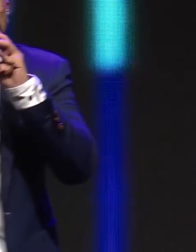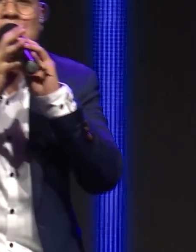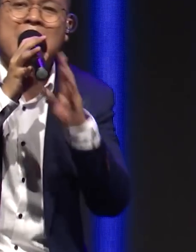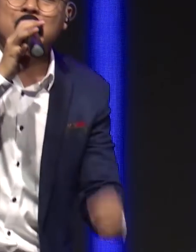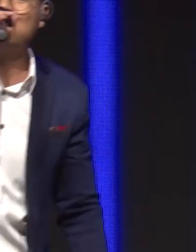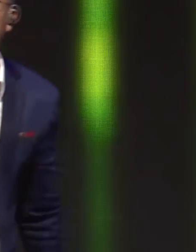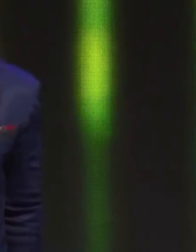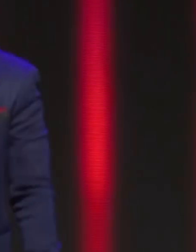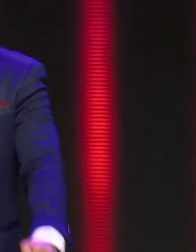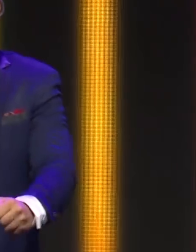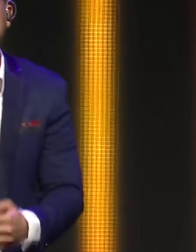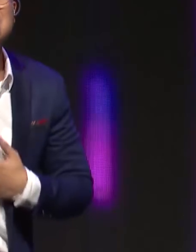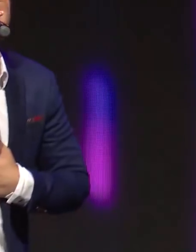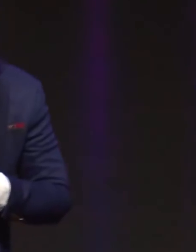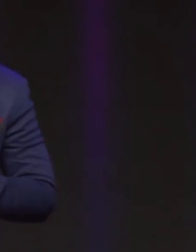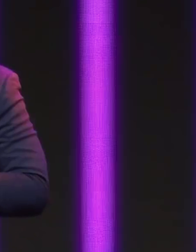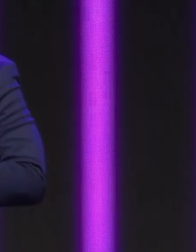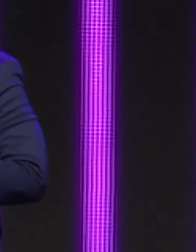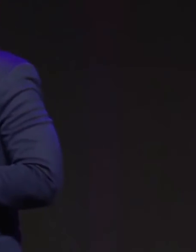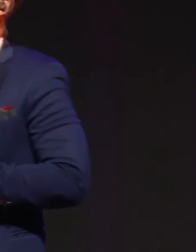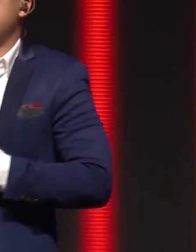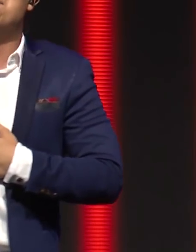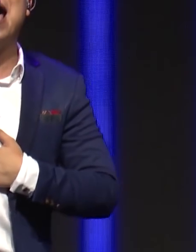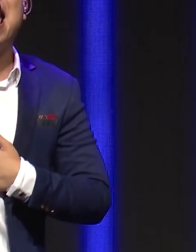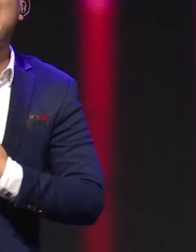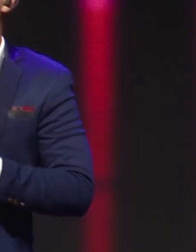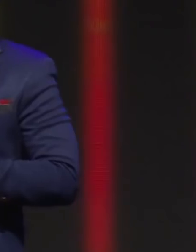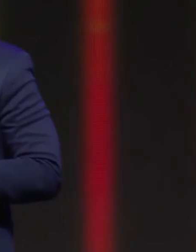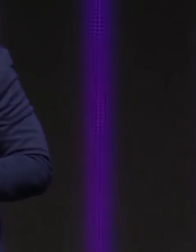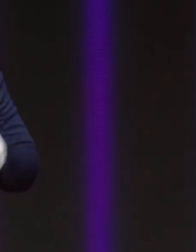kata firman-Mu yang telah